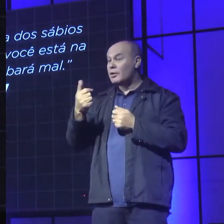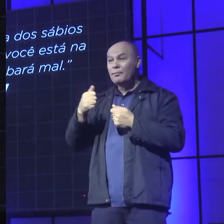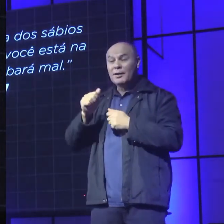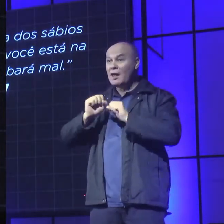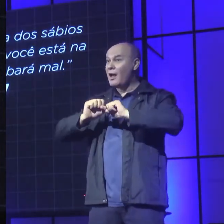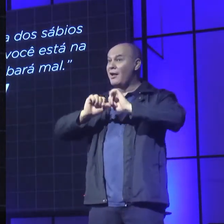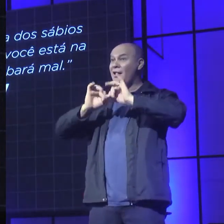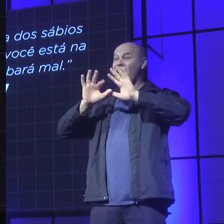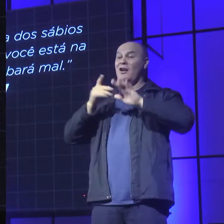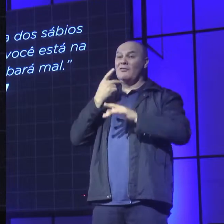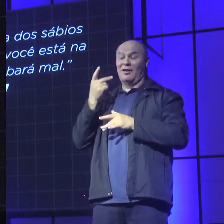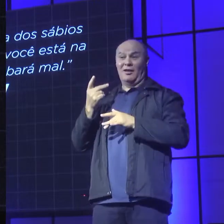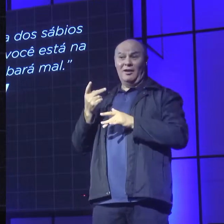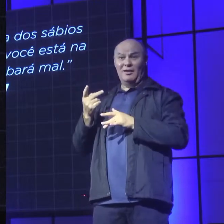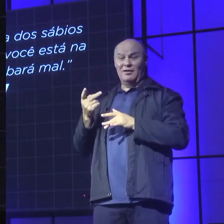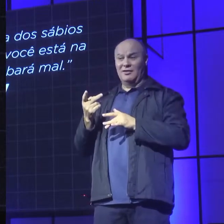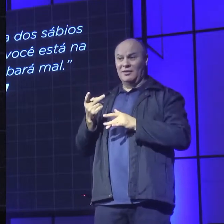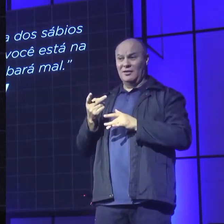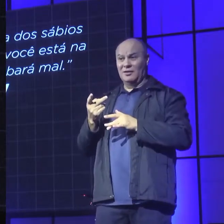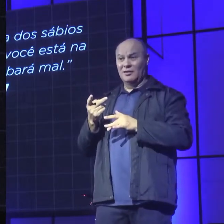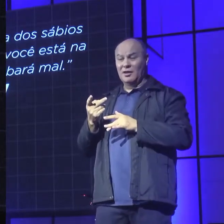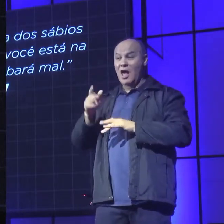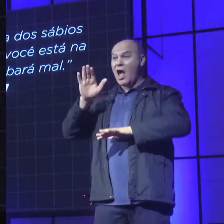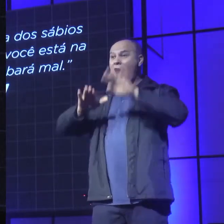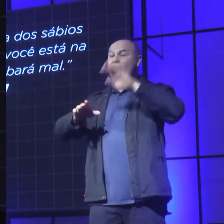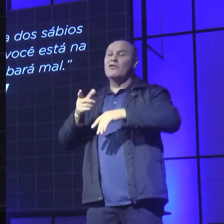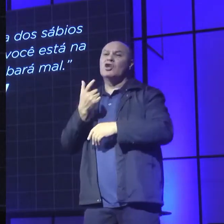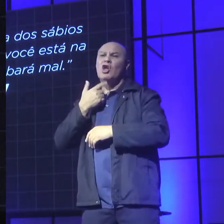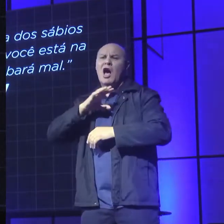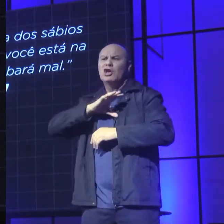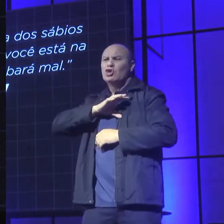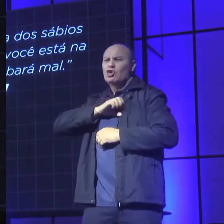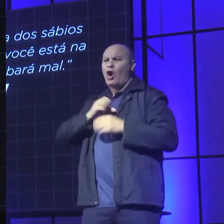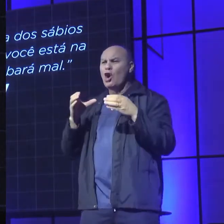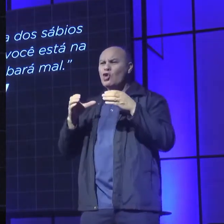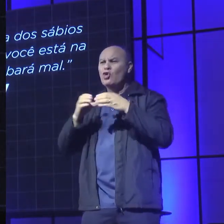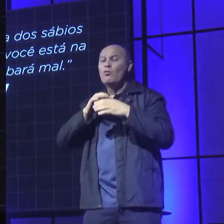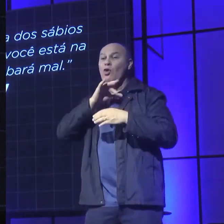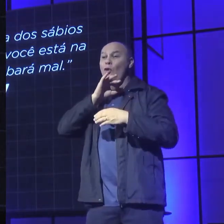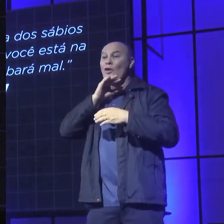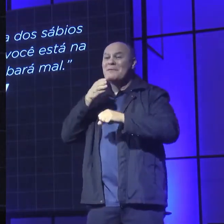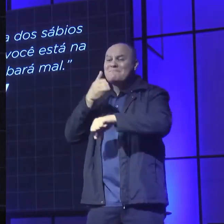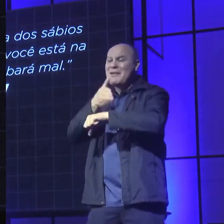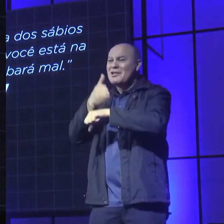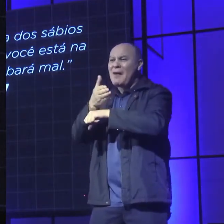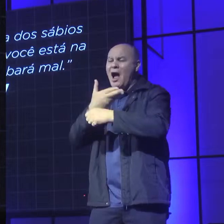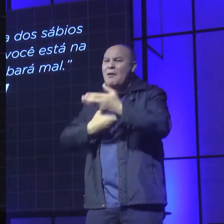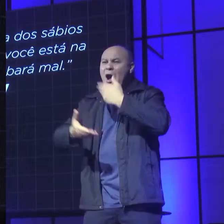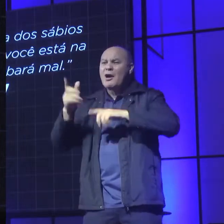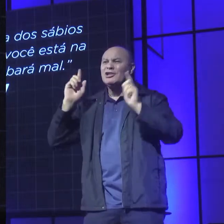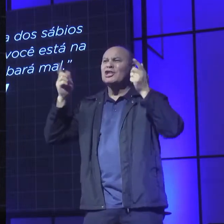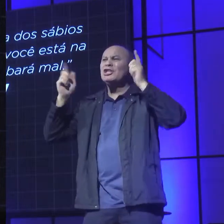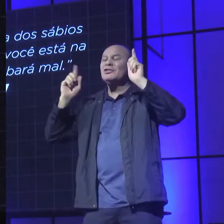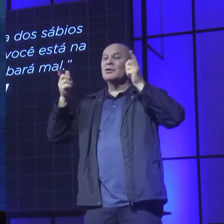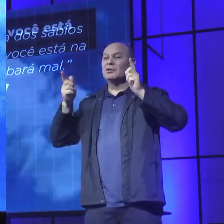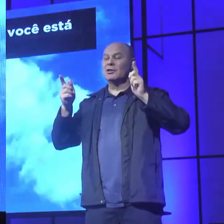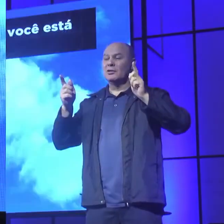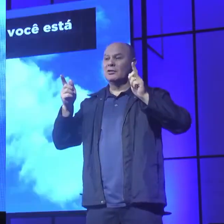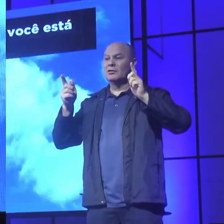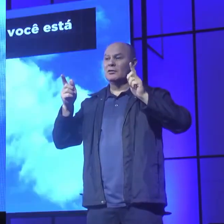anda, mas Nicodemos nos mostra uma terceira verdade, que é a eternidade.